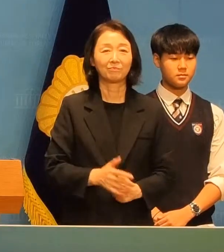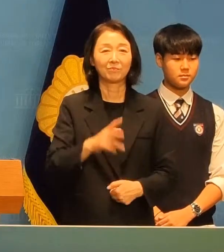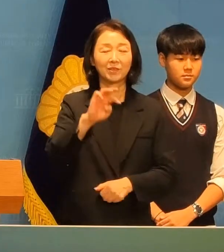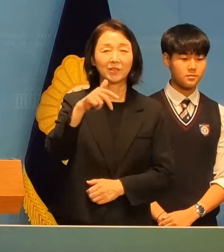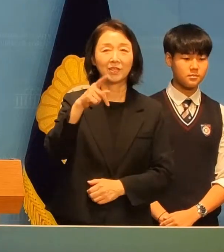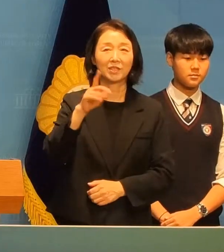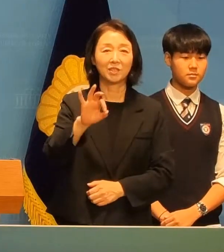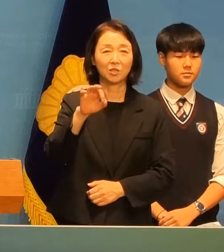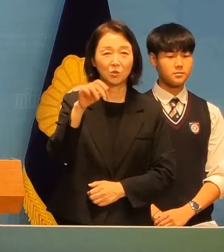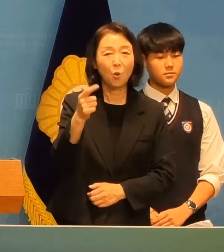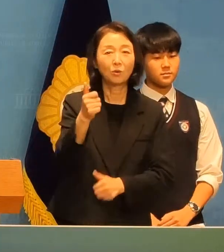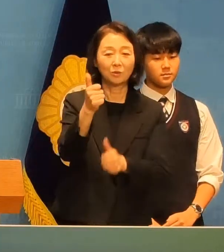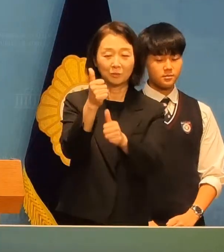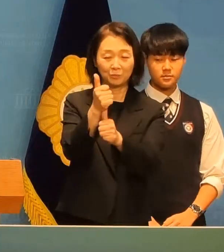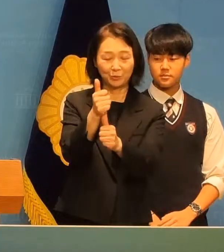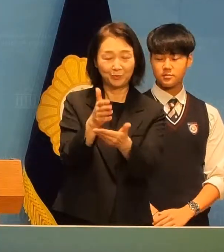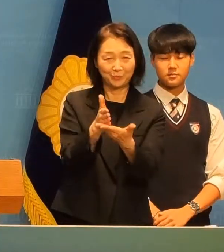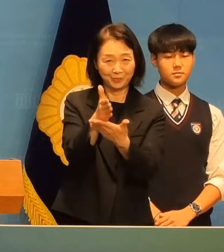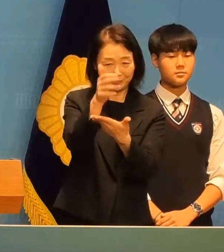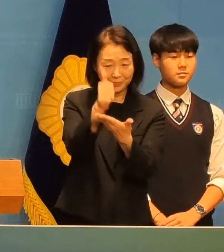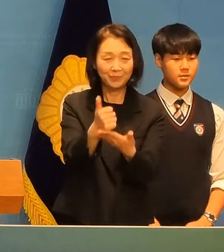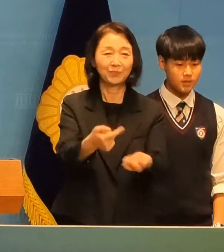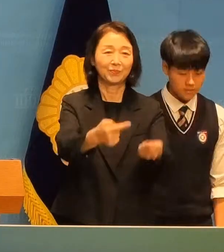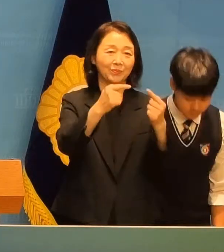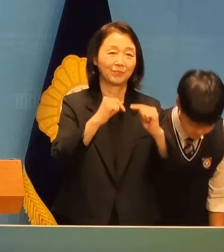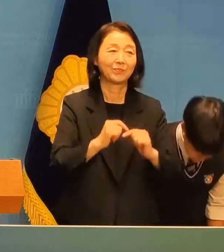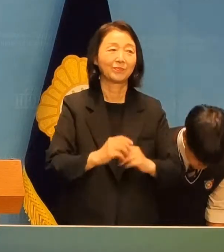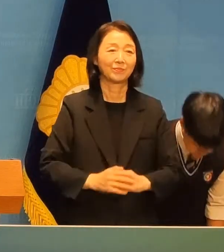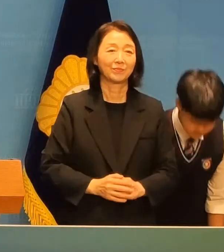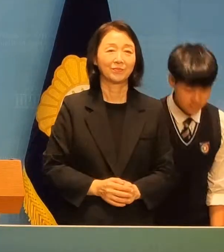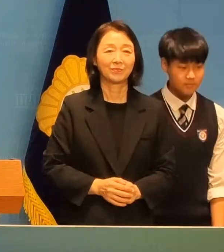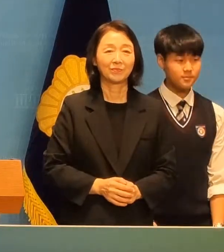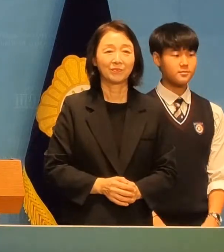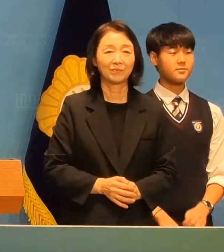신승호 부분과장 수석부분과장 참석해 주셨습니다.